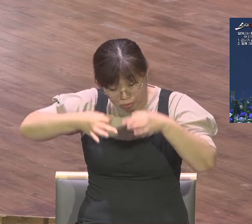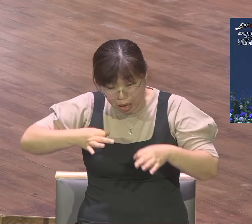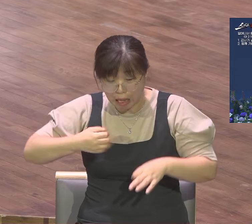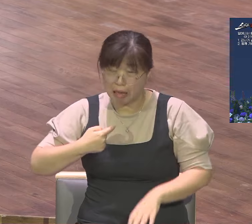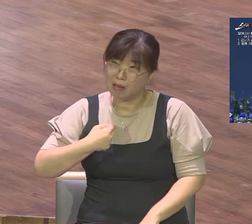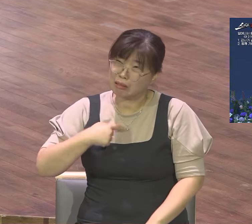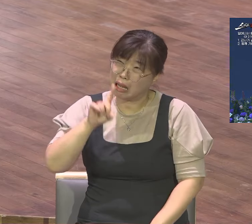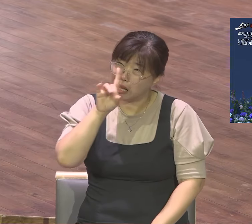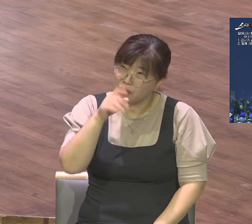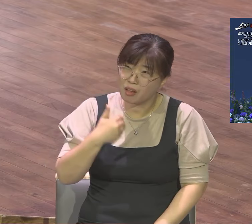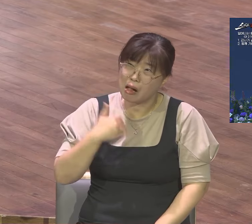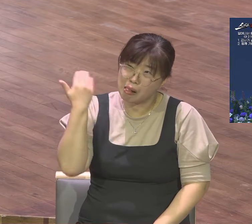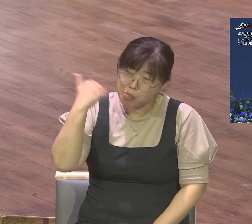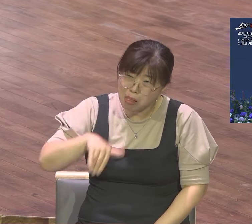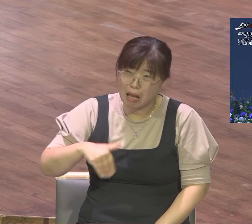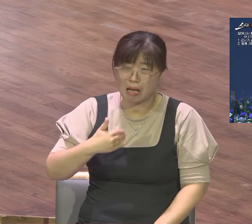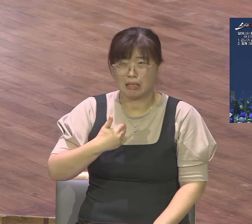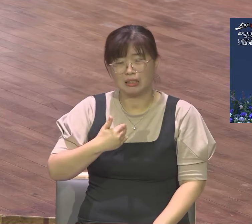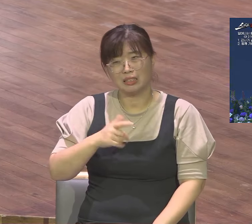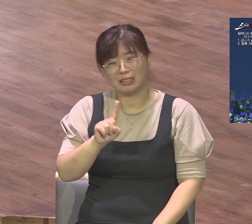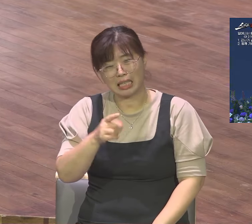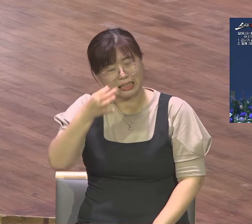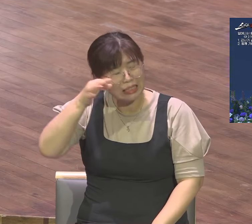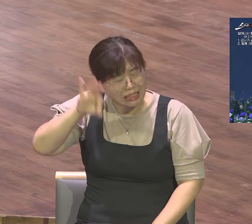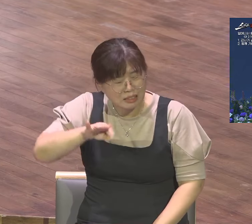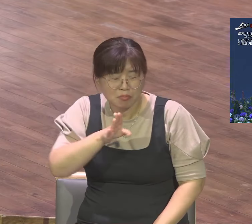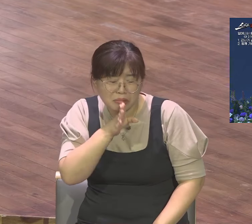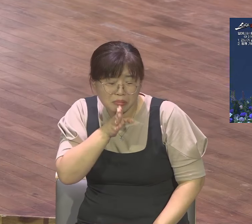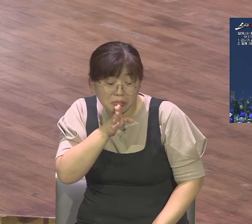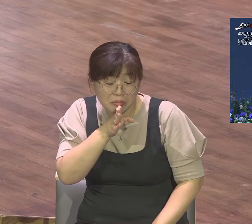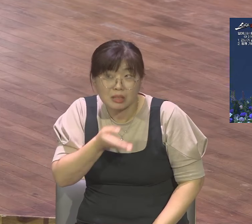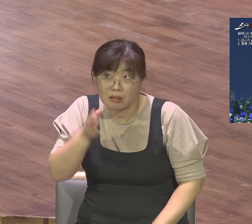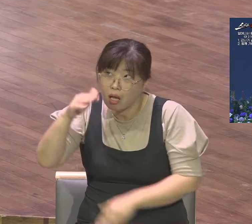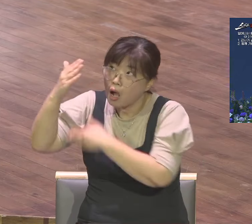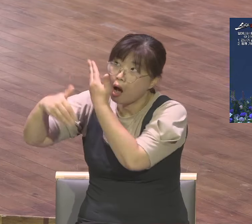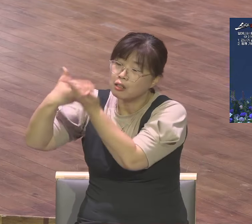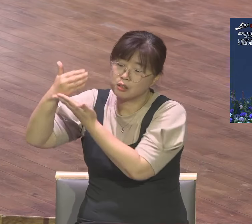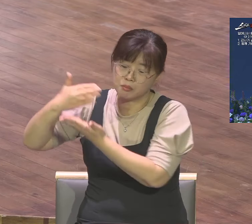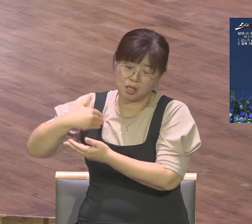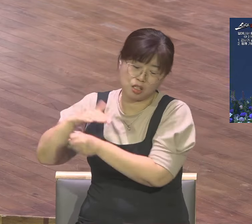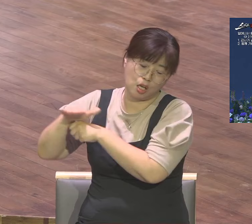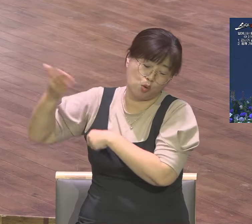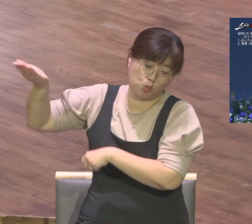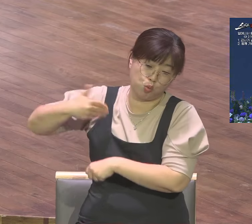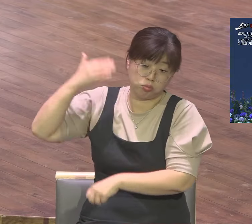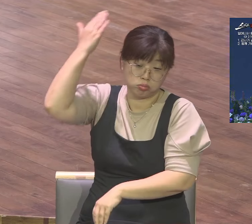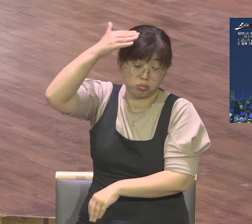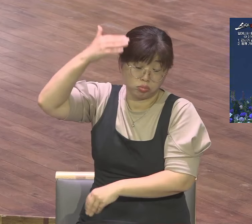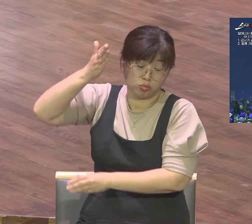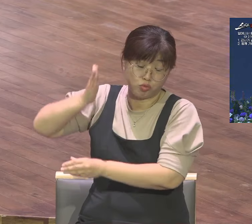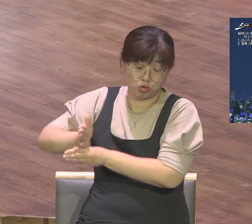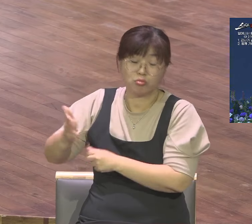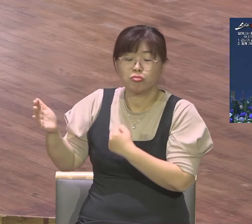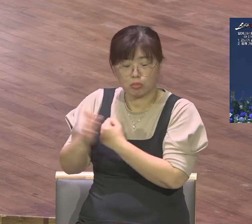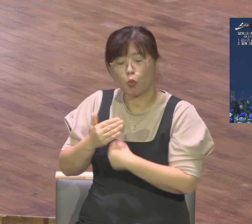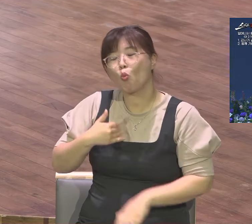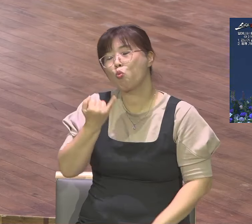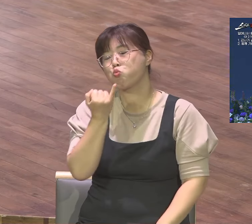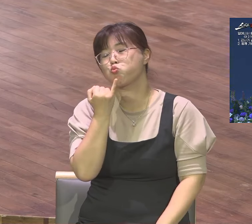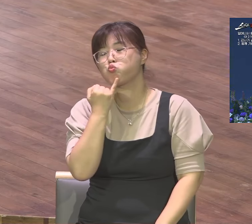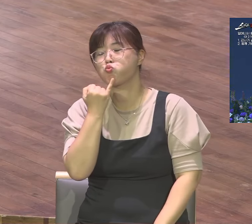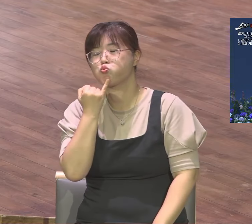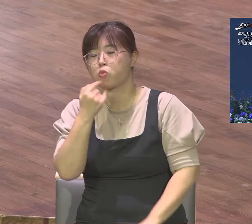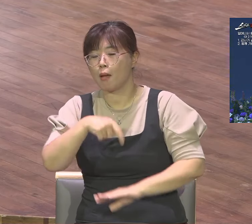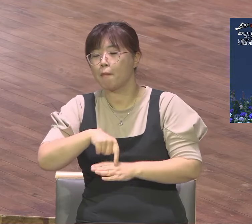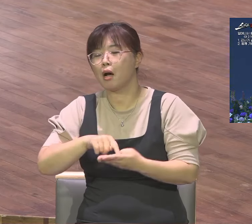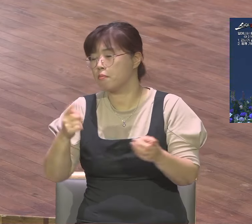솔로몬이 복음적으로 사랑고백하니까 치유 회복이 일어났단 말이에요. 내 마음으로 사랑하는 자야,